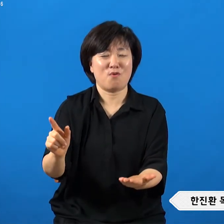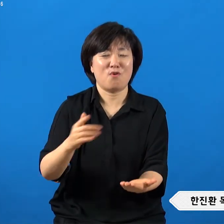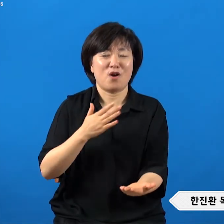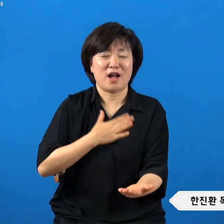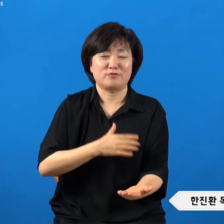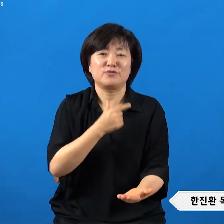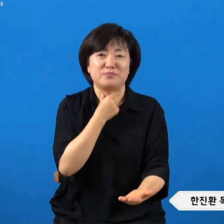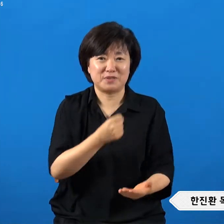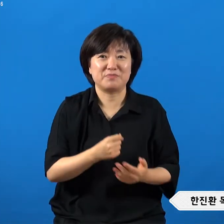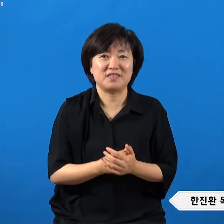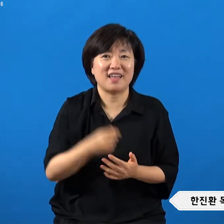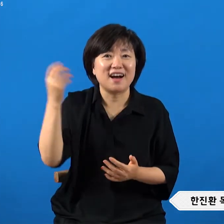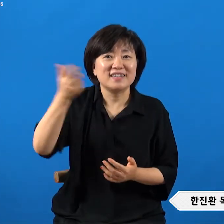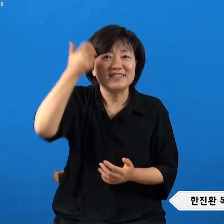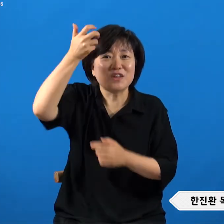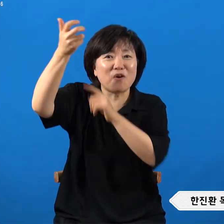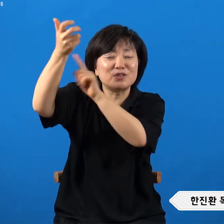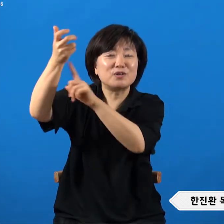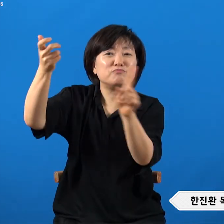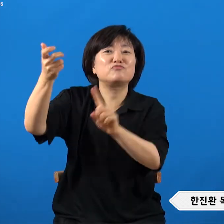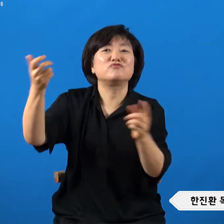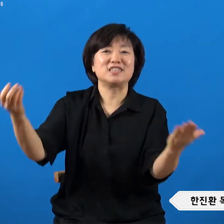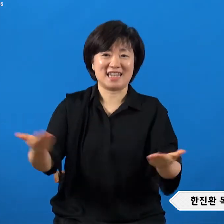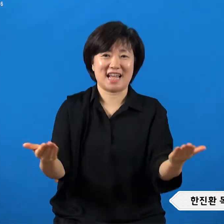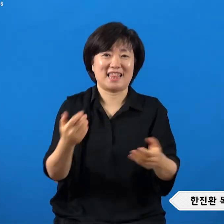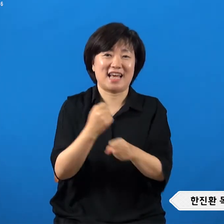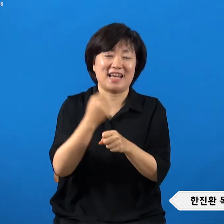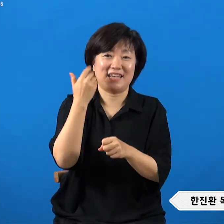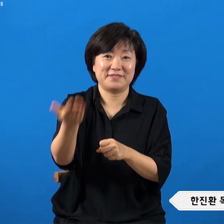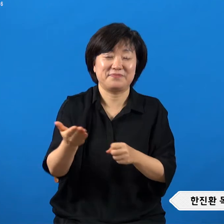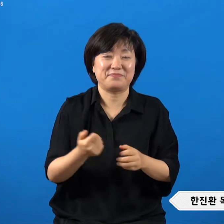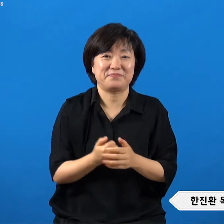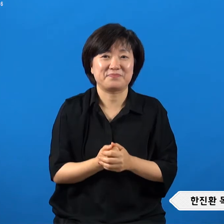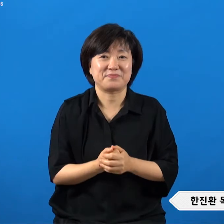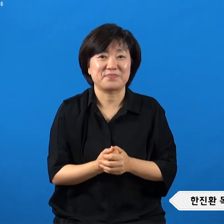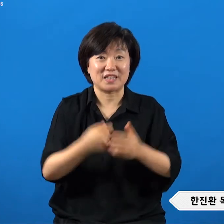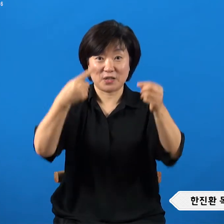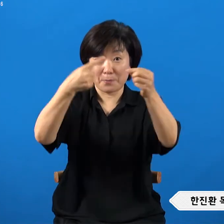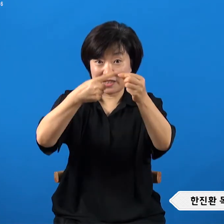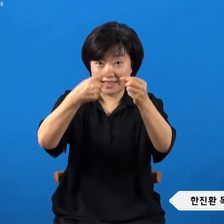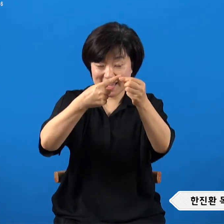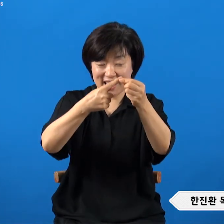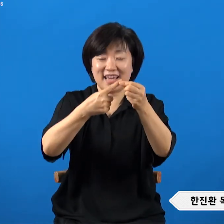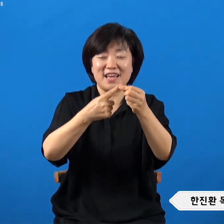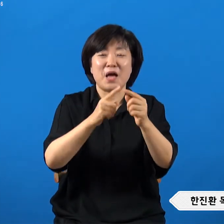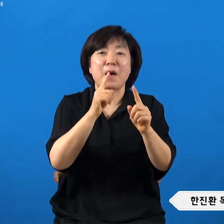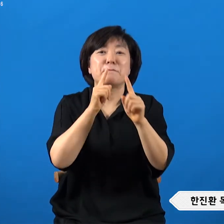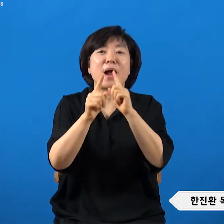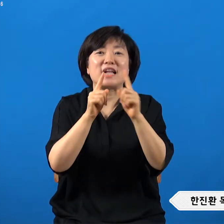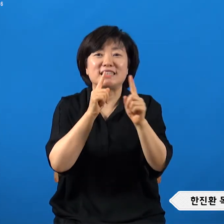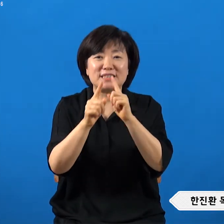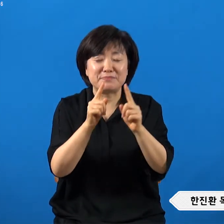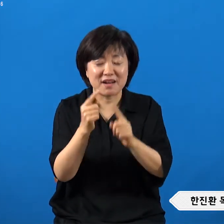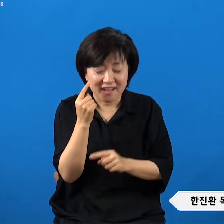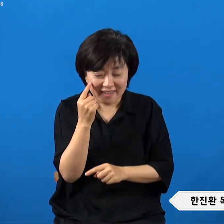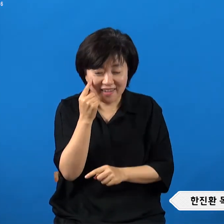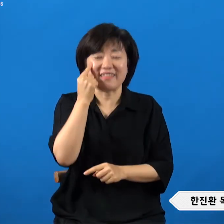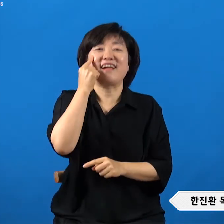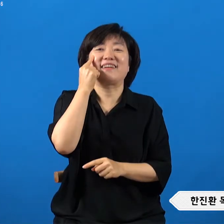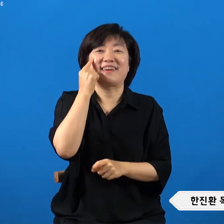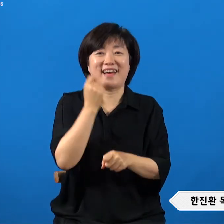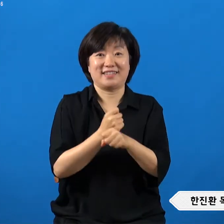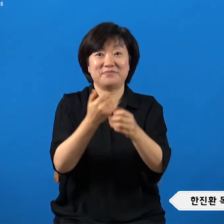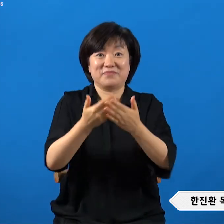합니다. 성령님이 어떤 사역을 하시는가? 자, 첫째는 성령님은 말씀을